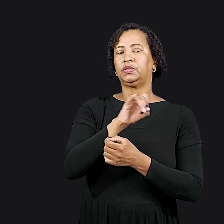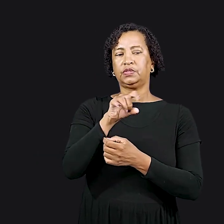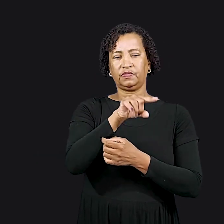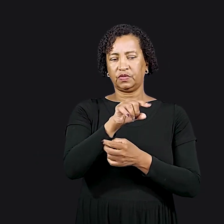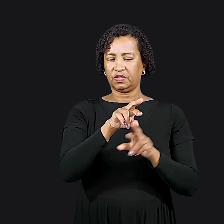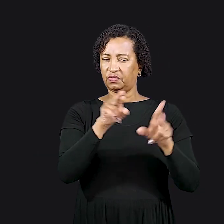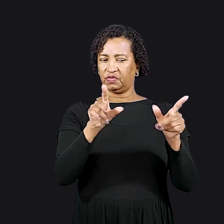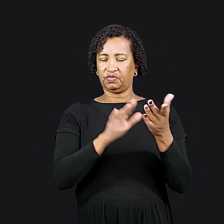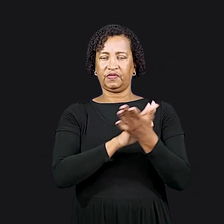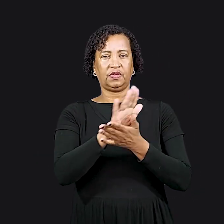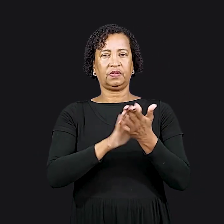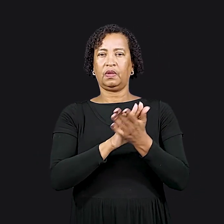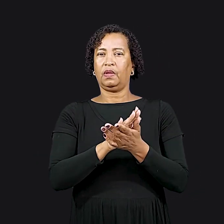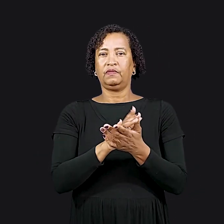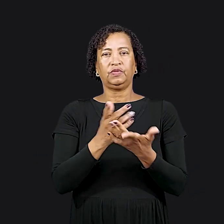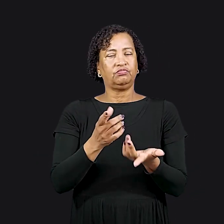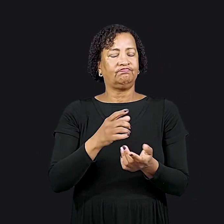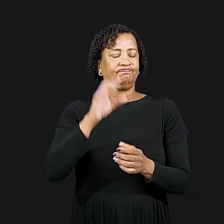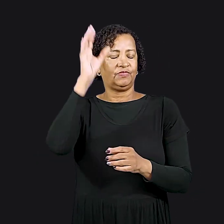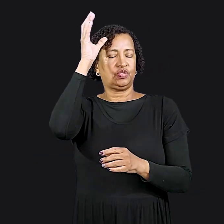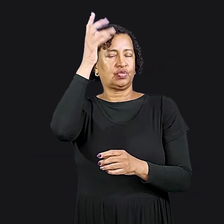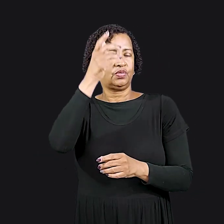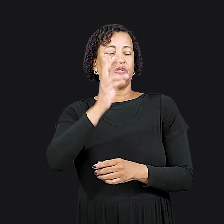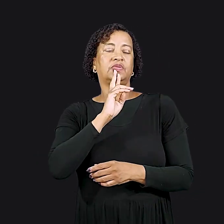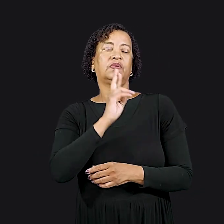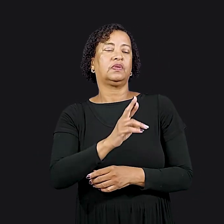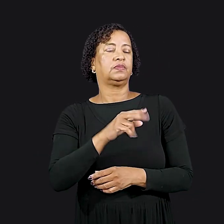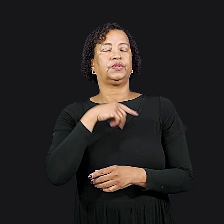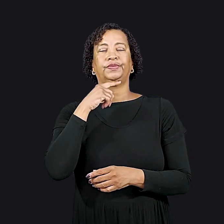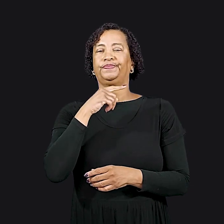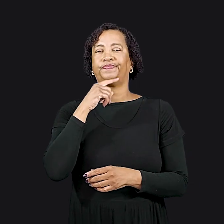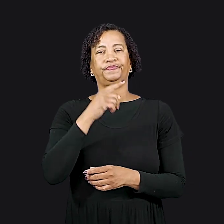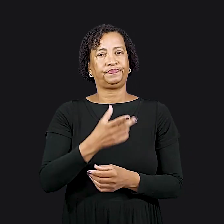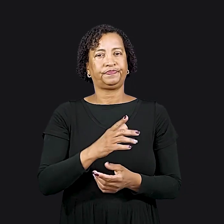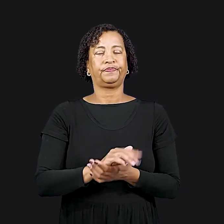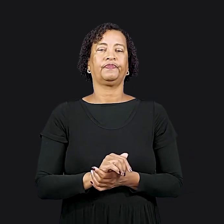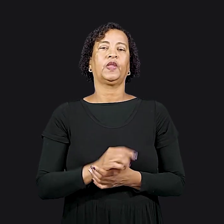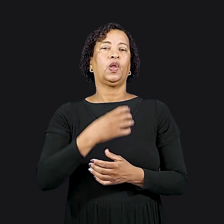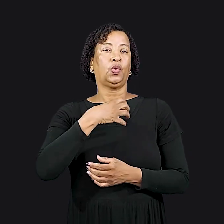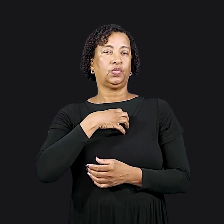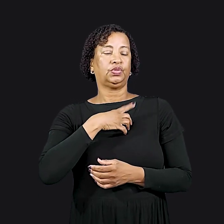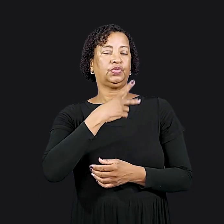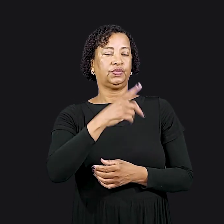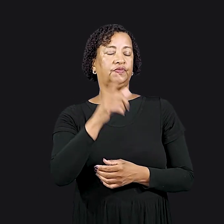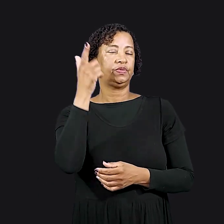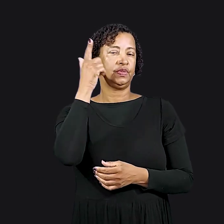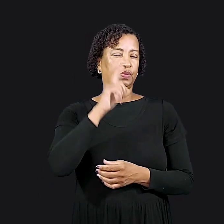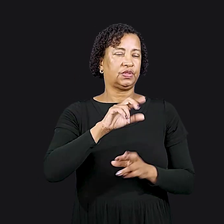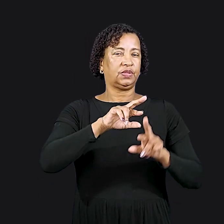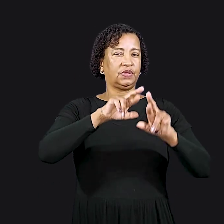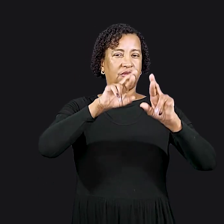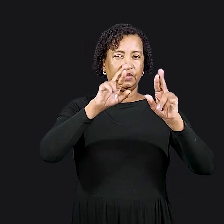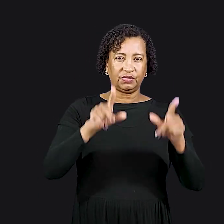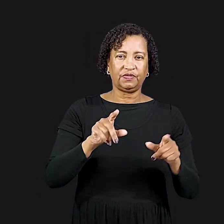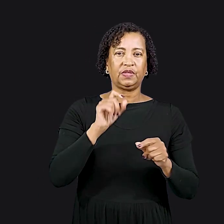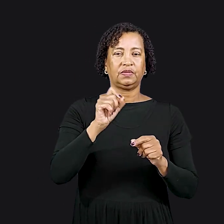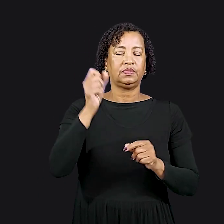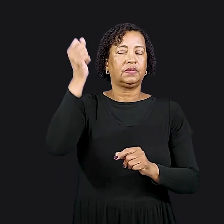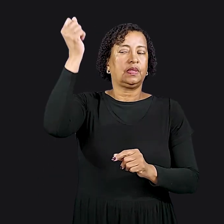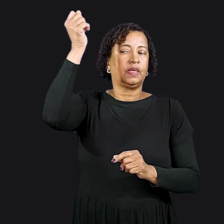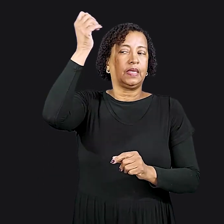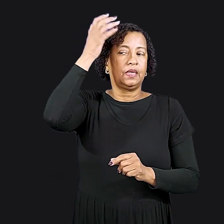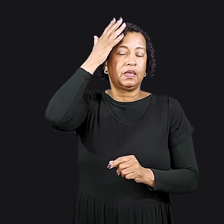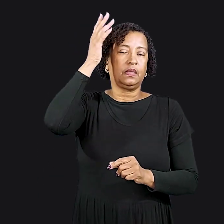você não for diferente, não será solução nem resposta. A única maneira de você conseguir ser diferente é através